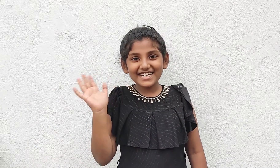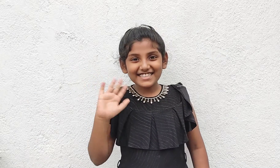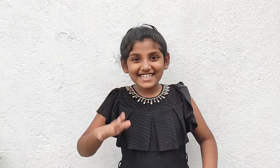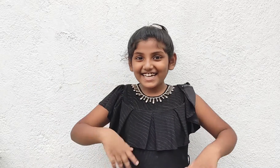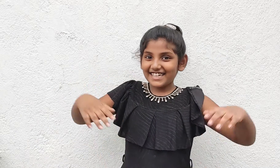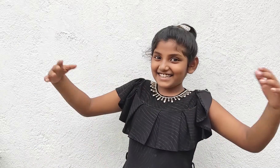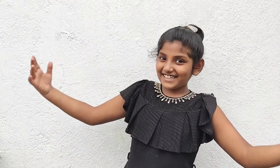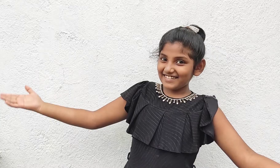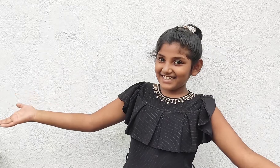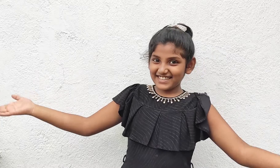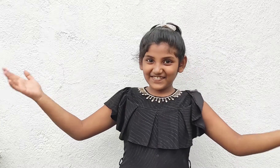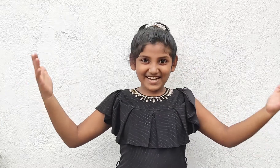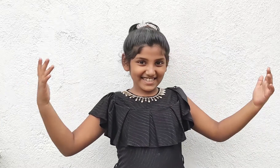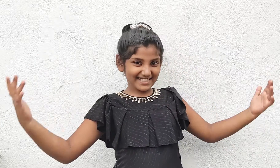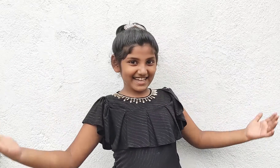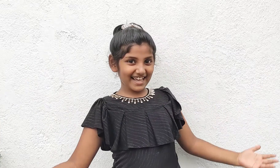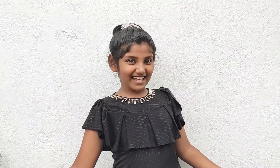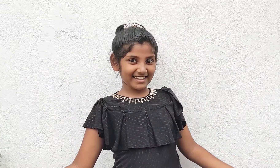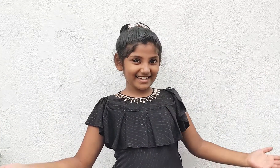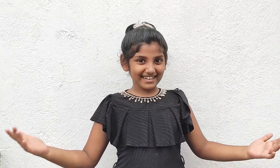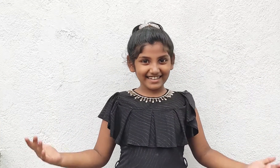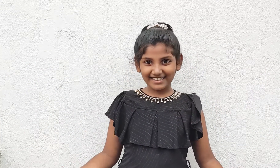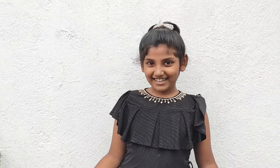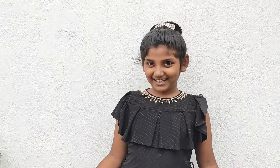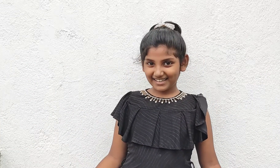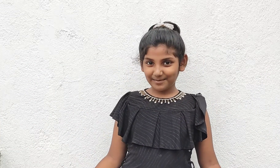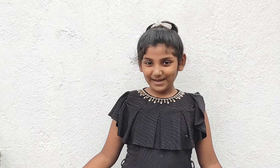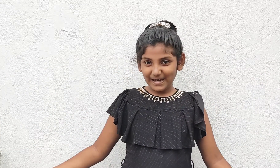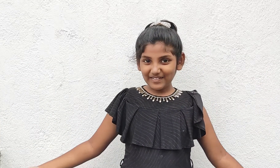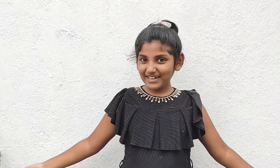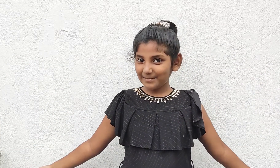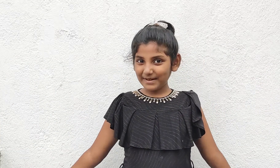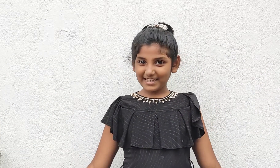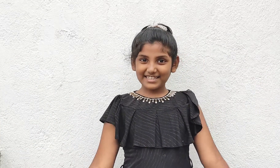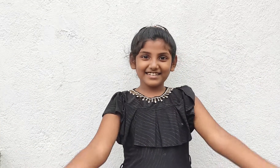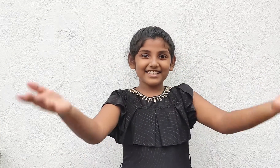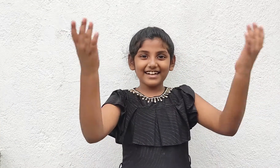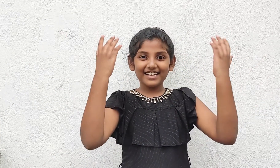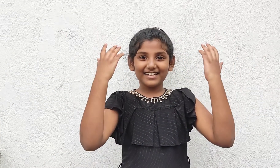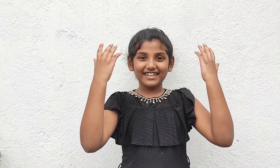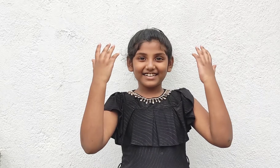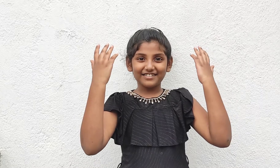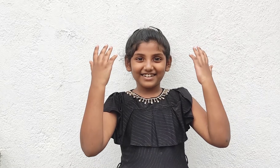ஃப்ரெண்ட்ஸ், இது விசுவாச அறிக்கை நேரம். உங்கள் பரிசுத்த கரங்களை